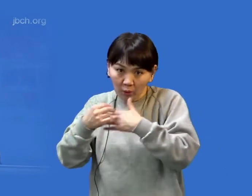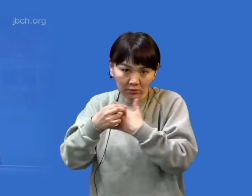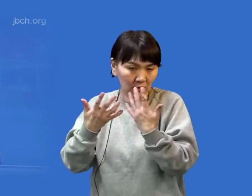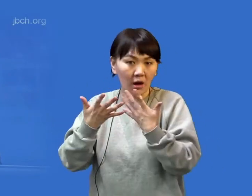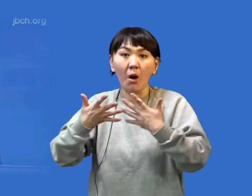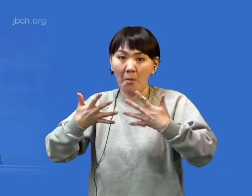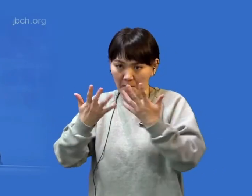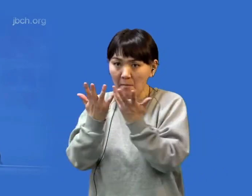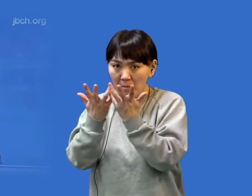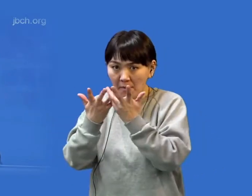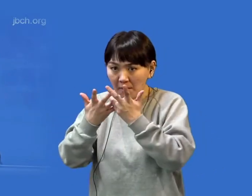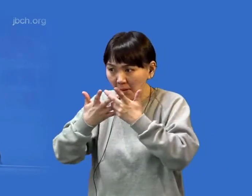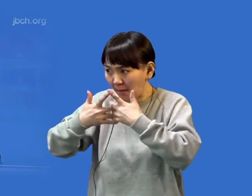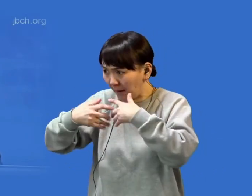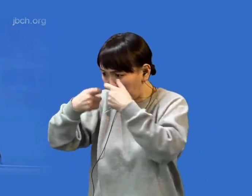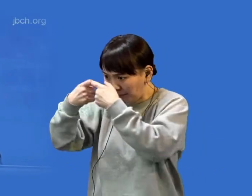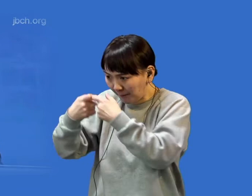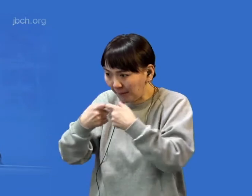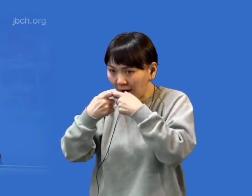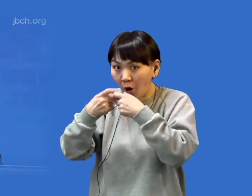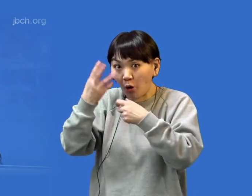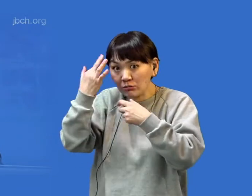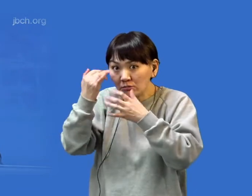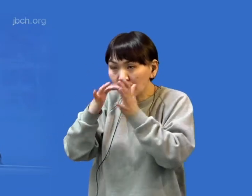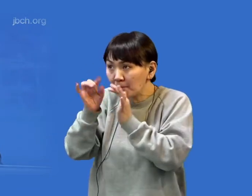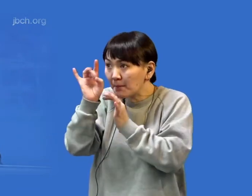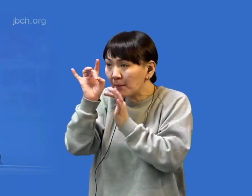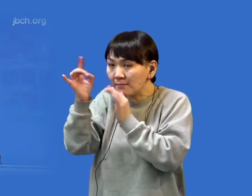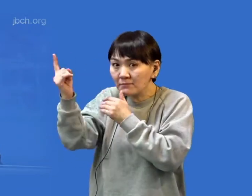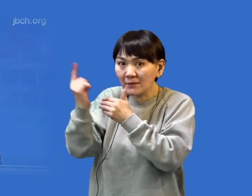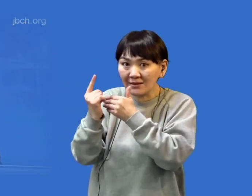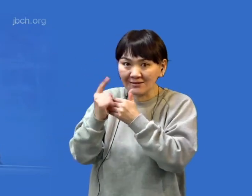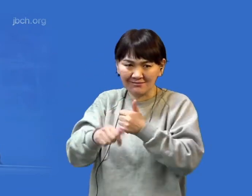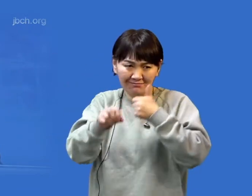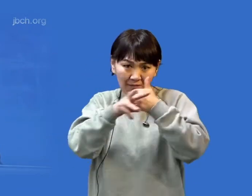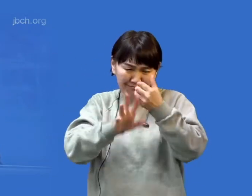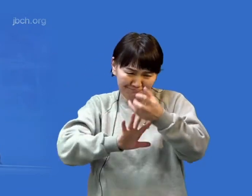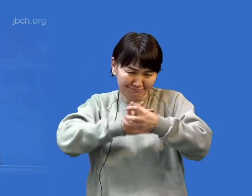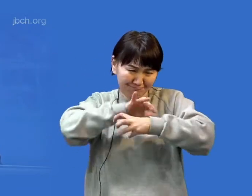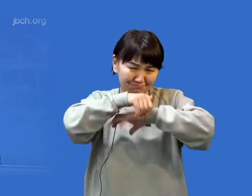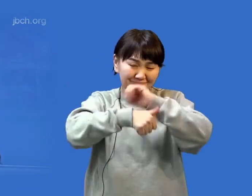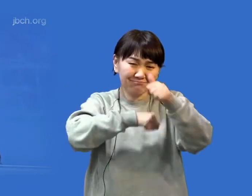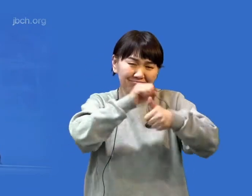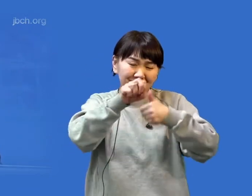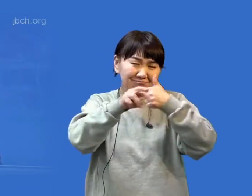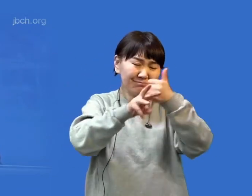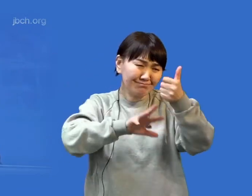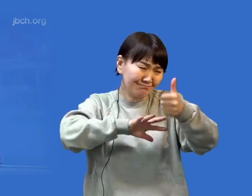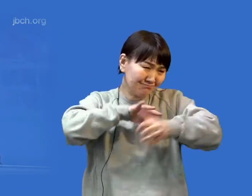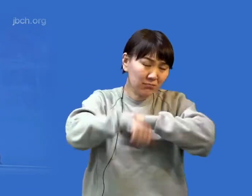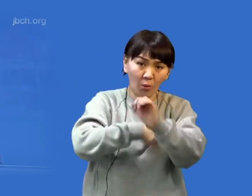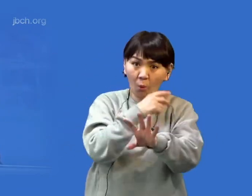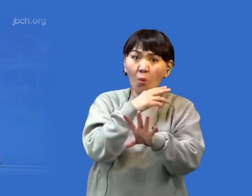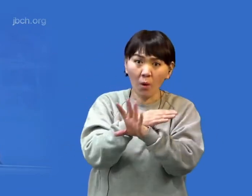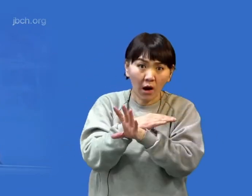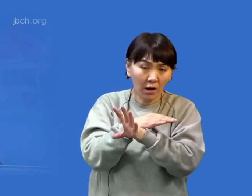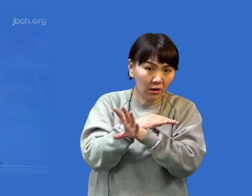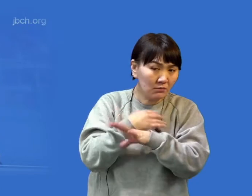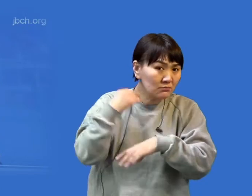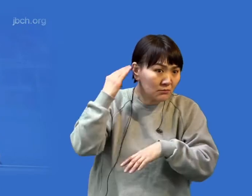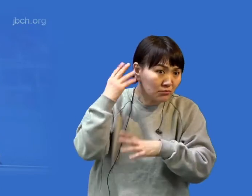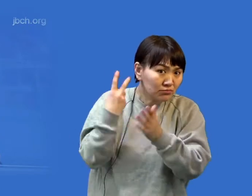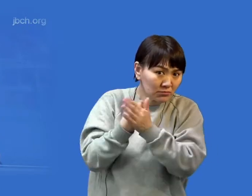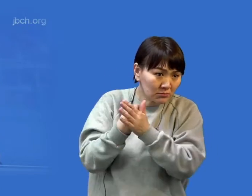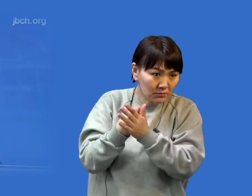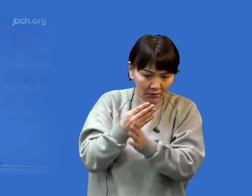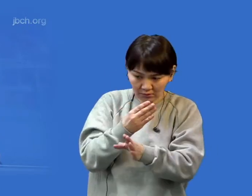Сайн мэдээ бүх дэлхийд тонгоглогдох юм бол төгсгөл ирнэ гэсэн. Төгсгөл таавханд харагдахгүй байна уу? Энэ